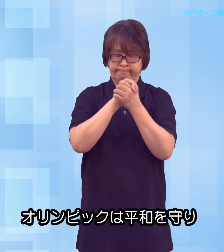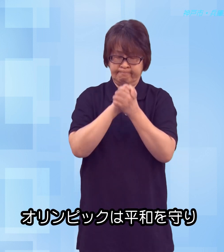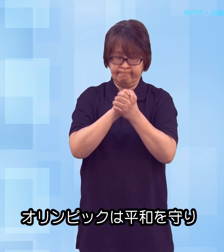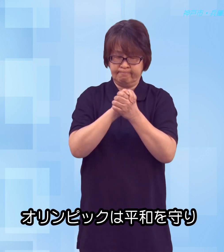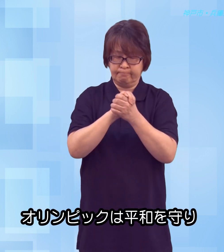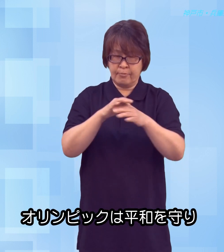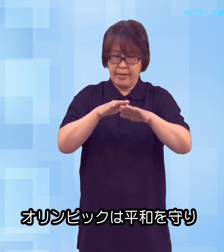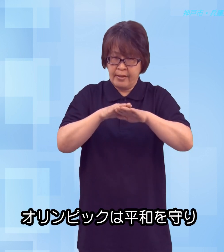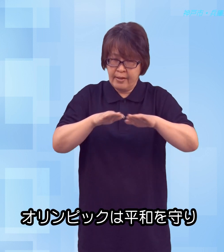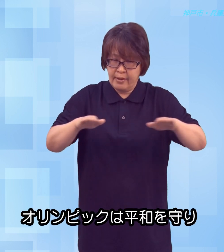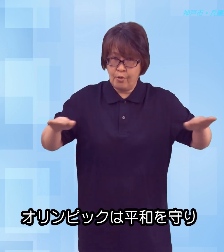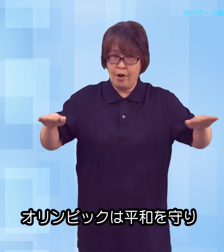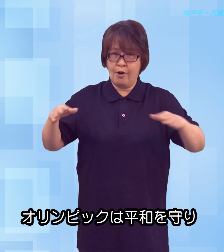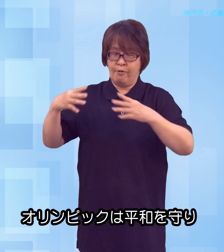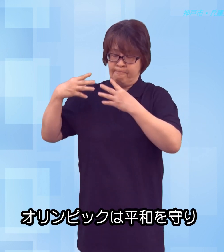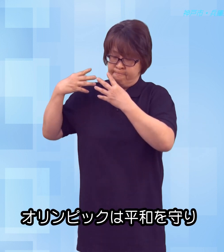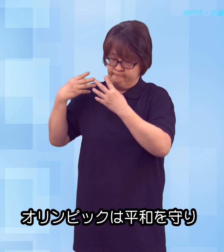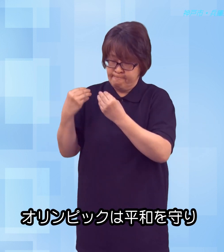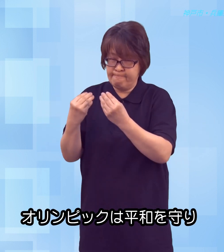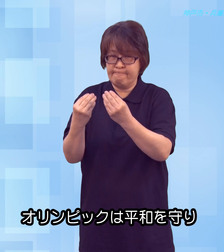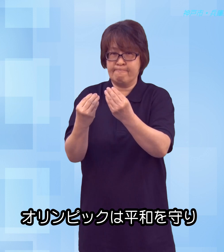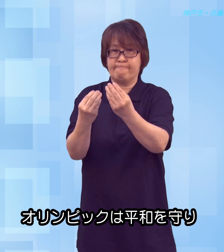オリンピックは平和を守り